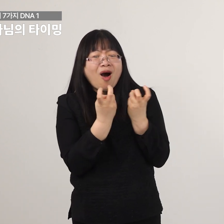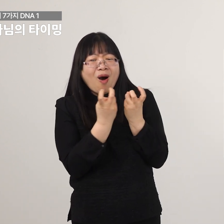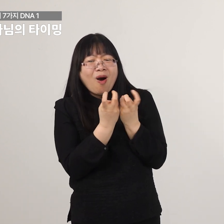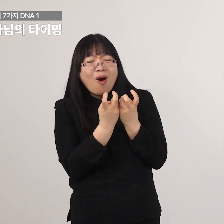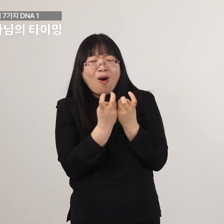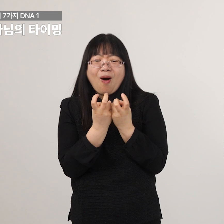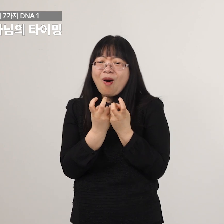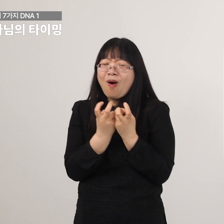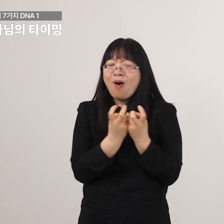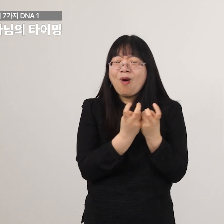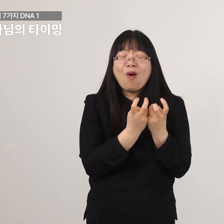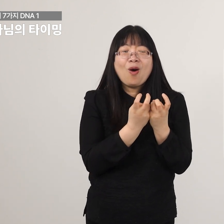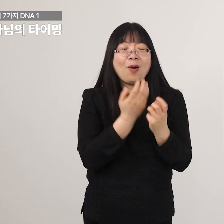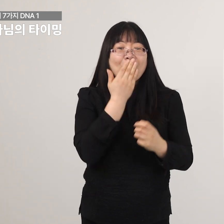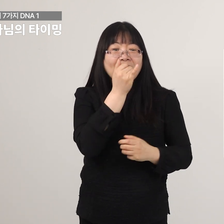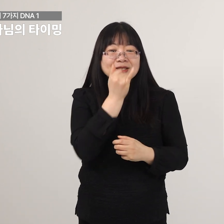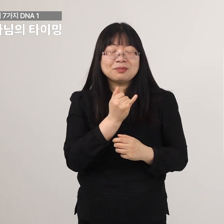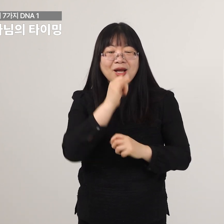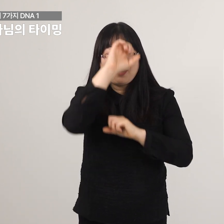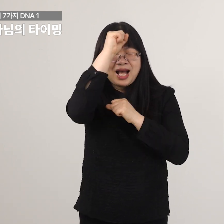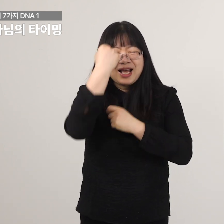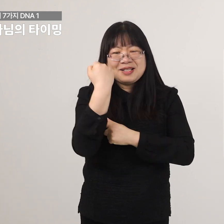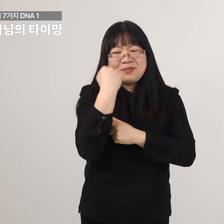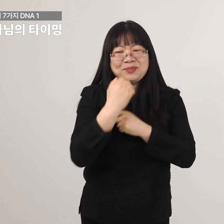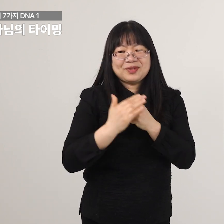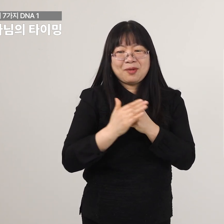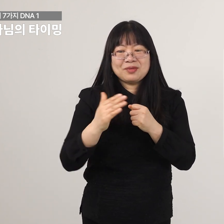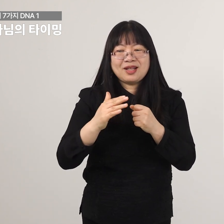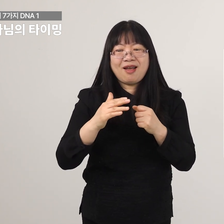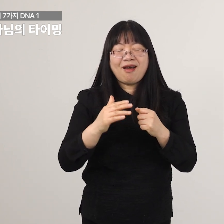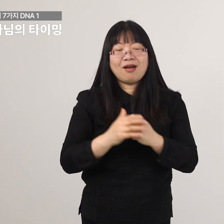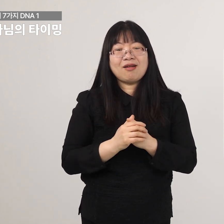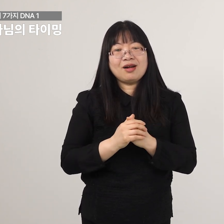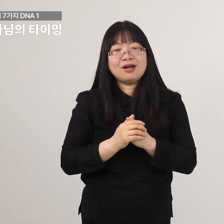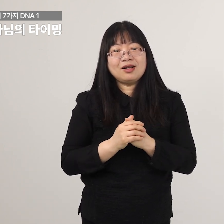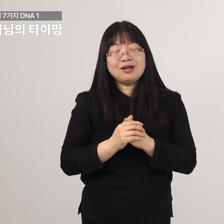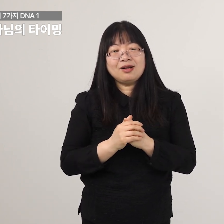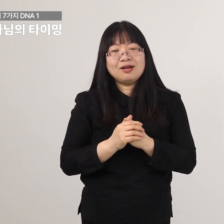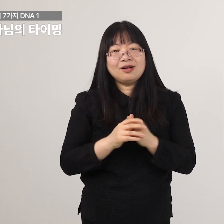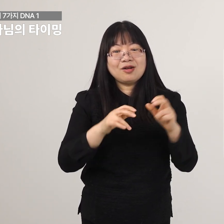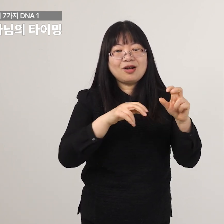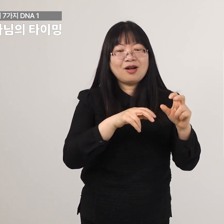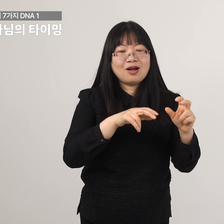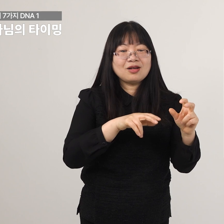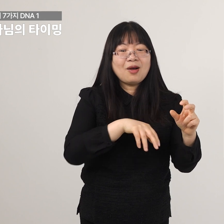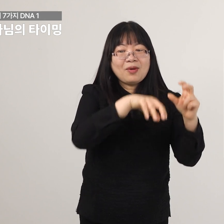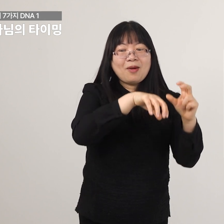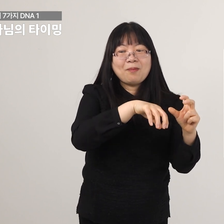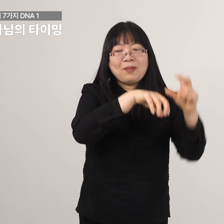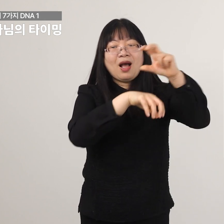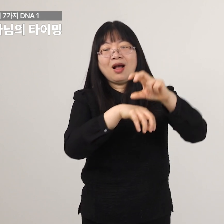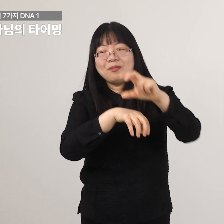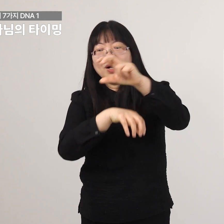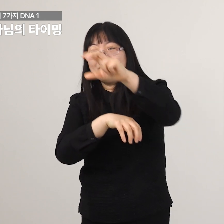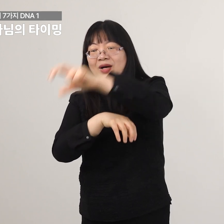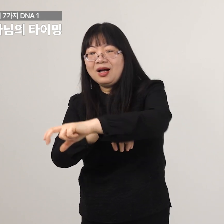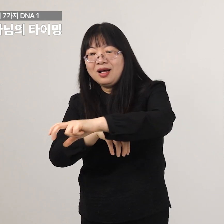몰라가지고 되긴 되는데 발에 힘이 들어가서 퉁퉁 벗어나요. 그러니까 아웃이 되죠.